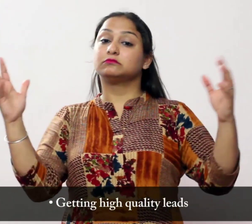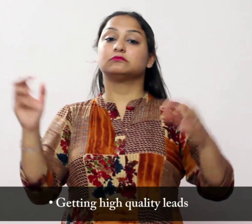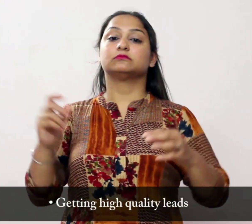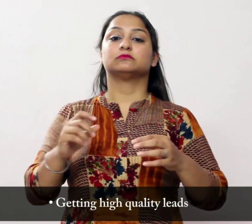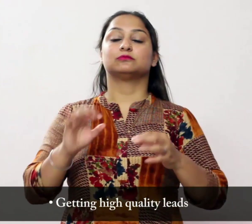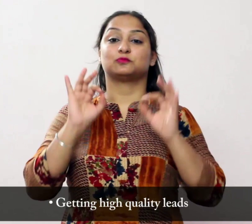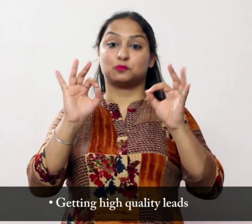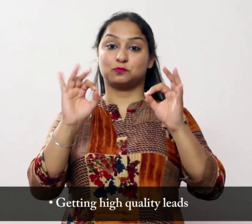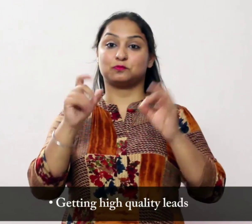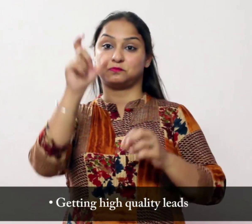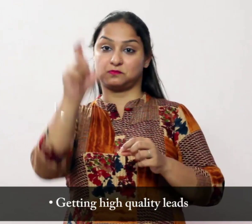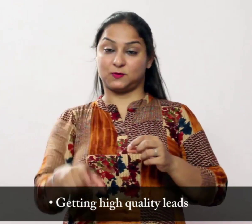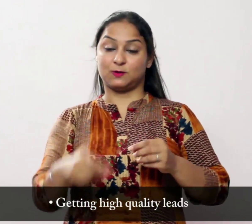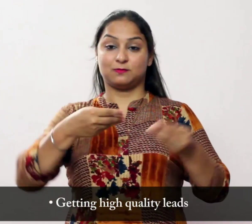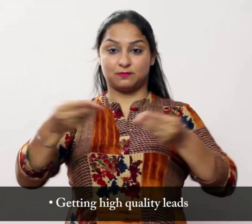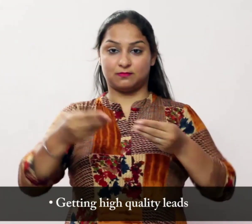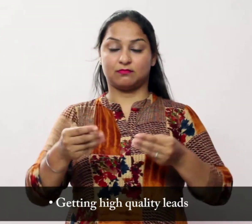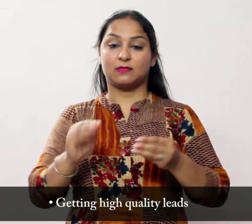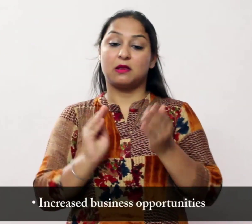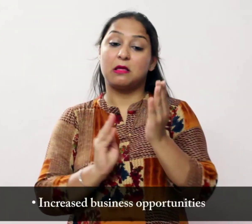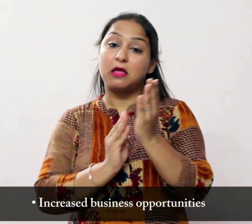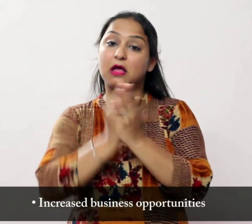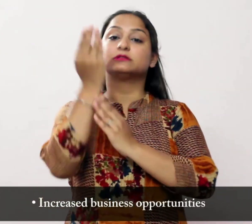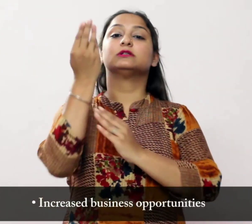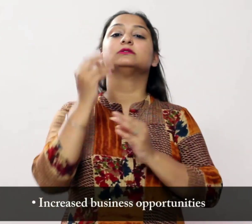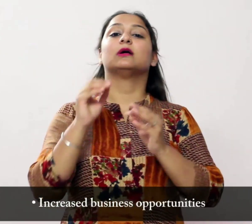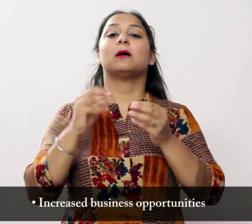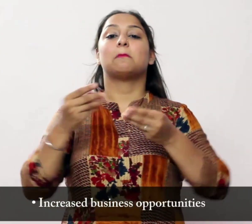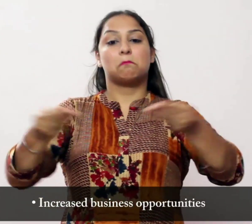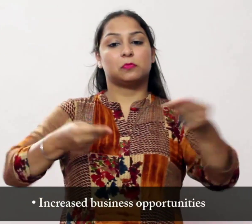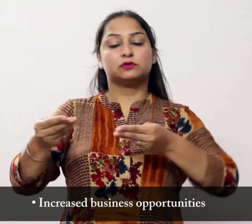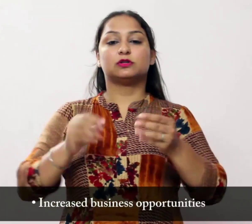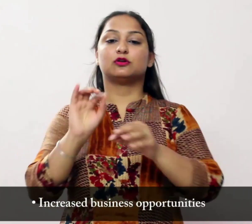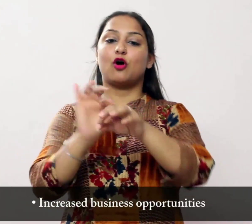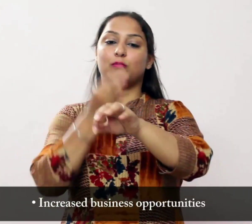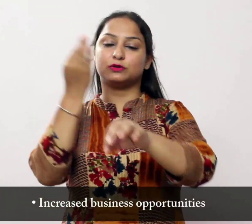उच्च गुणवत्ता की ओर ले जाता है। व्यापार के अवसरों में वृद्धि होती है।